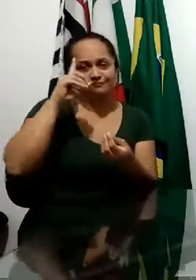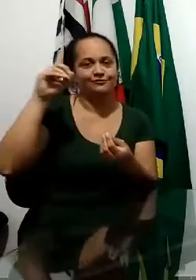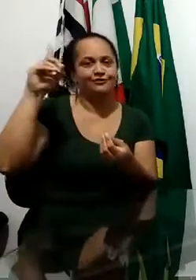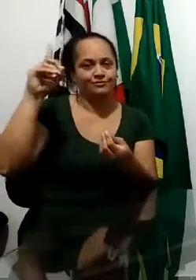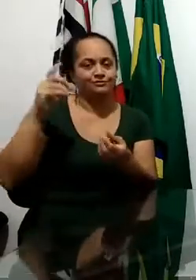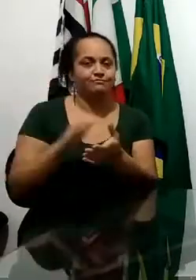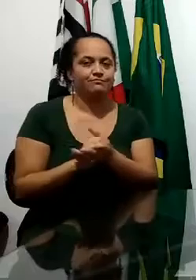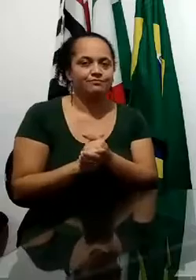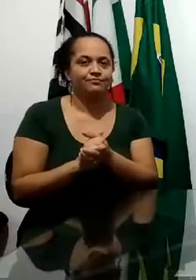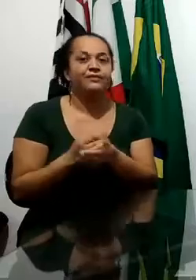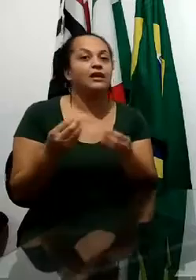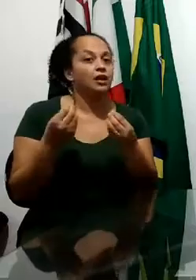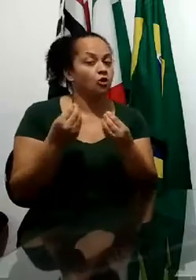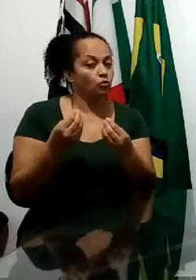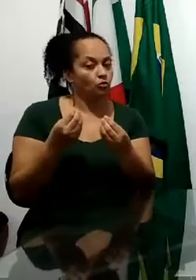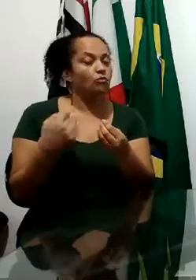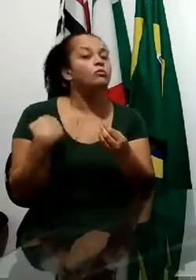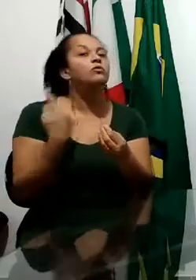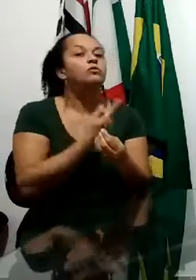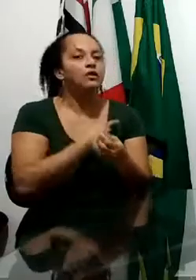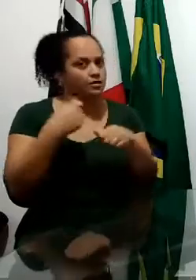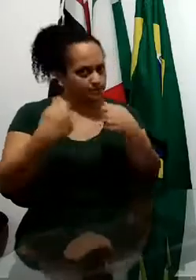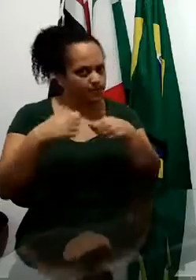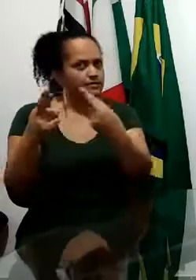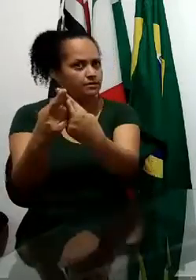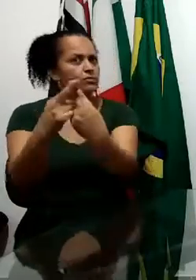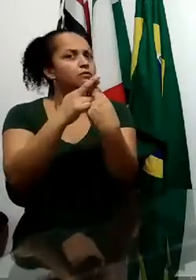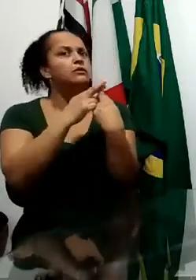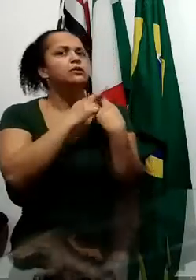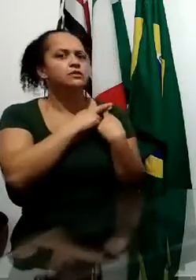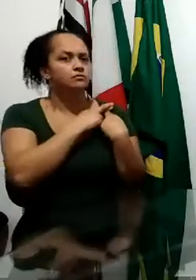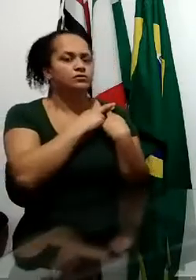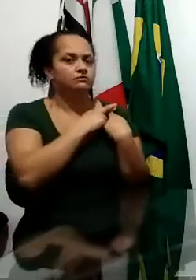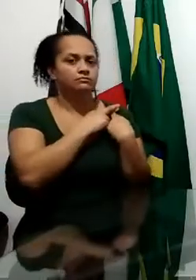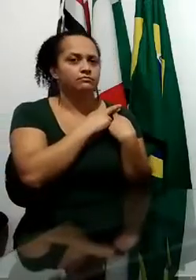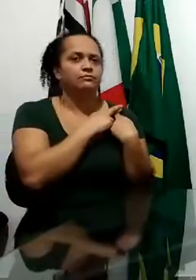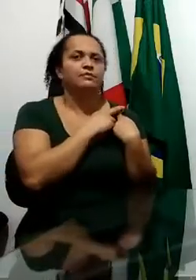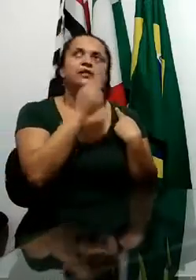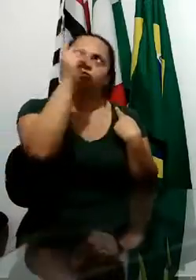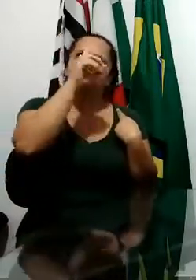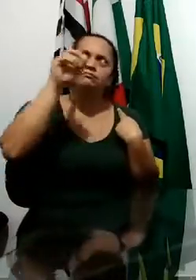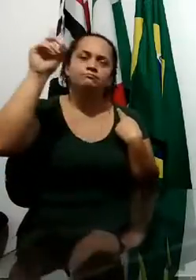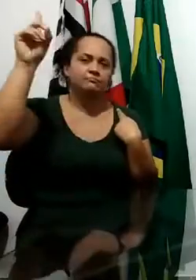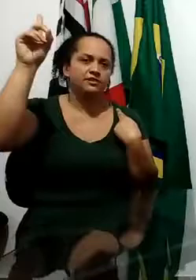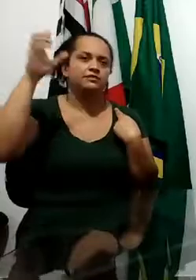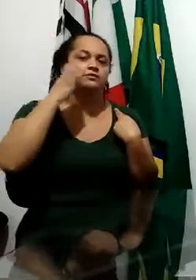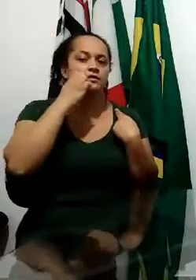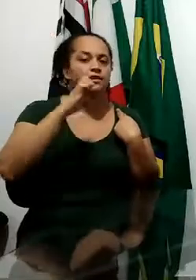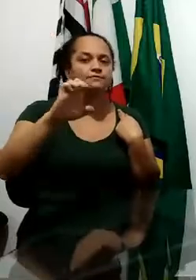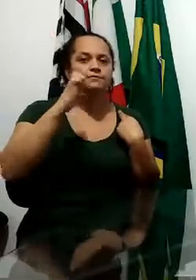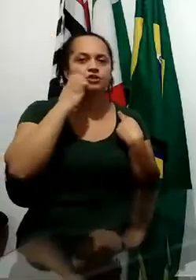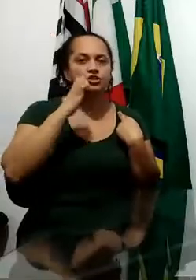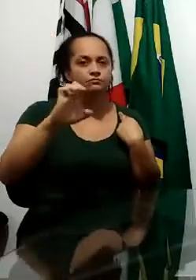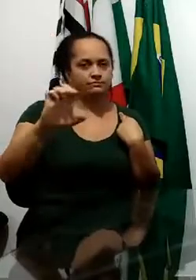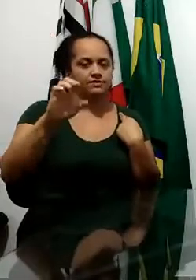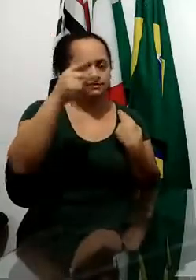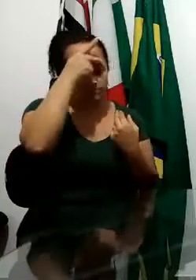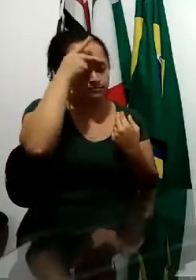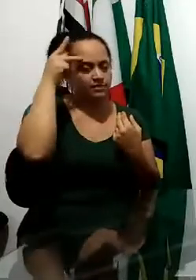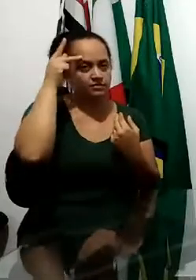das nossas responsabilidades em relação à obra da evangelização dos